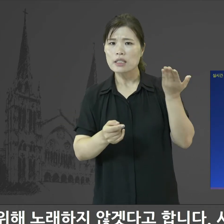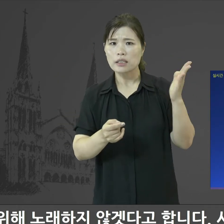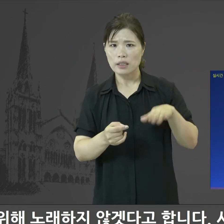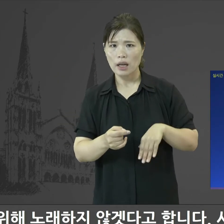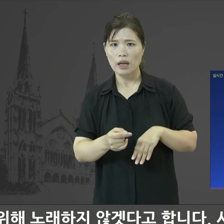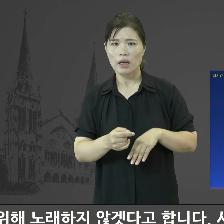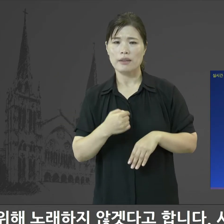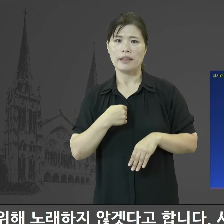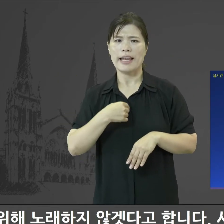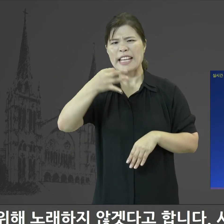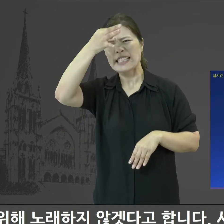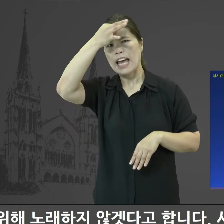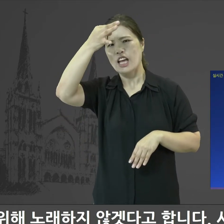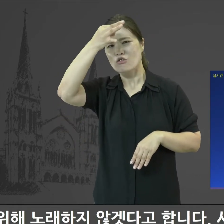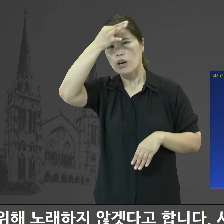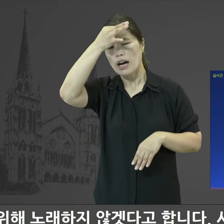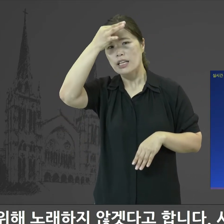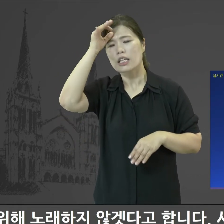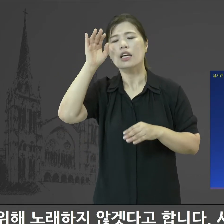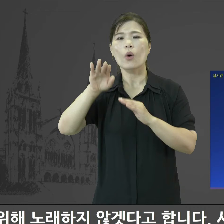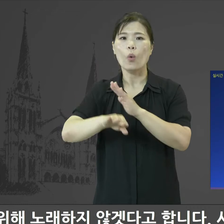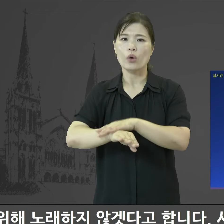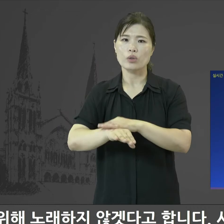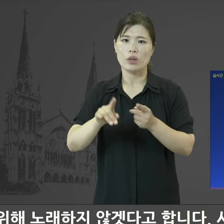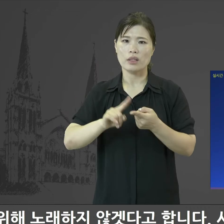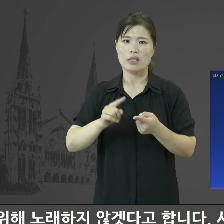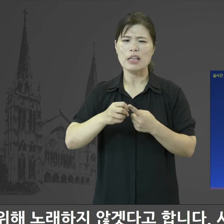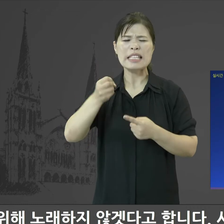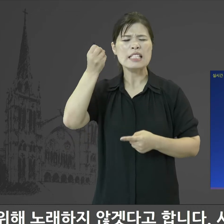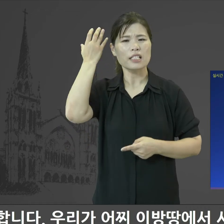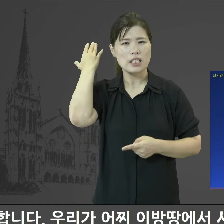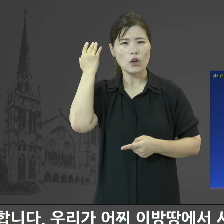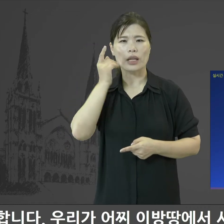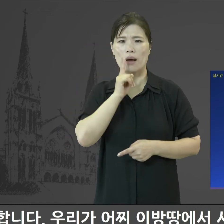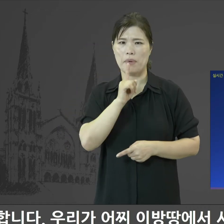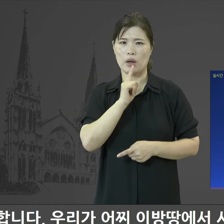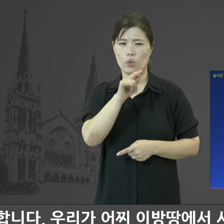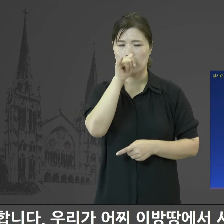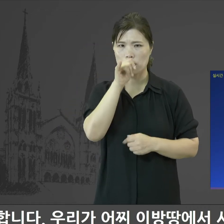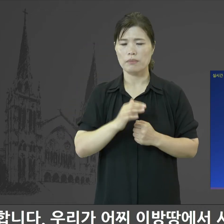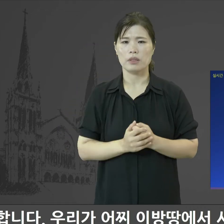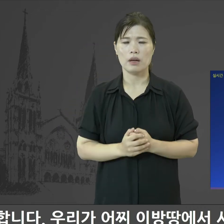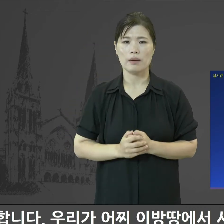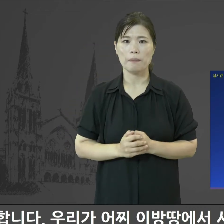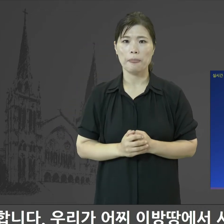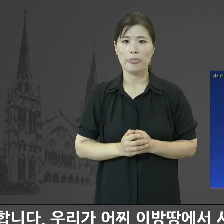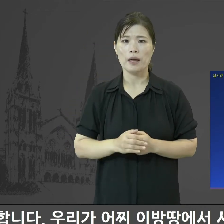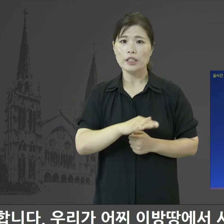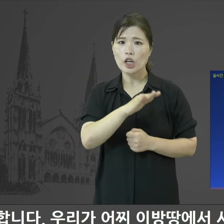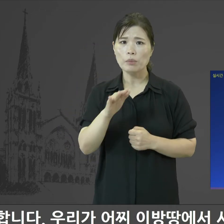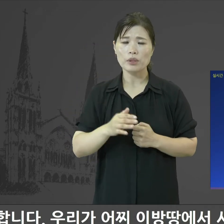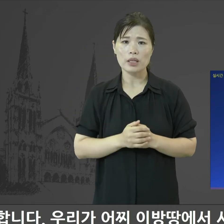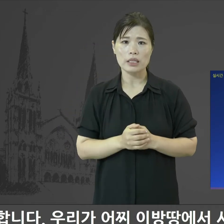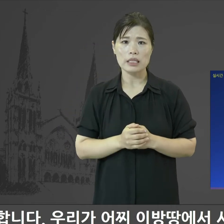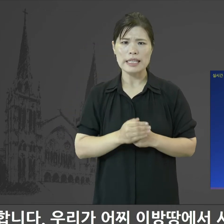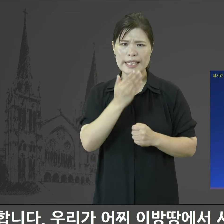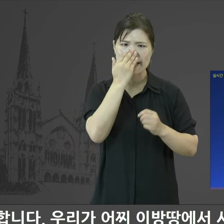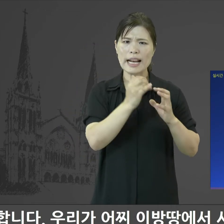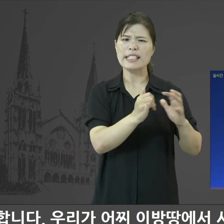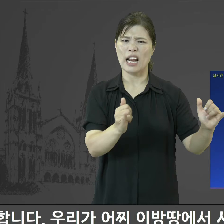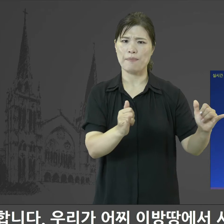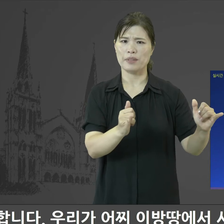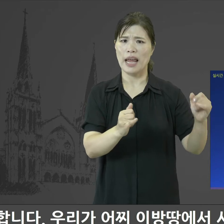잊을지로다. 이들의 결연한 의지가 보이십니까? 여러분 무엇을 지키고